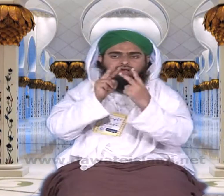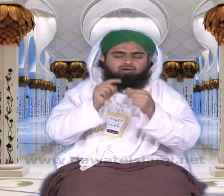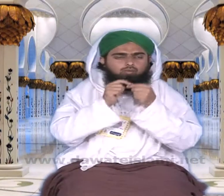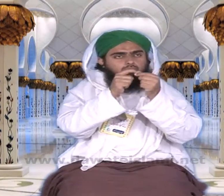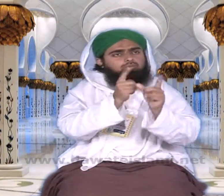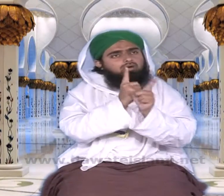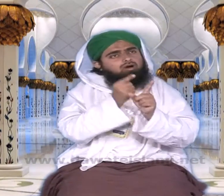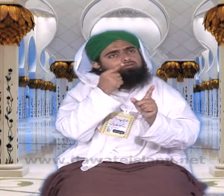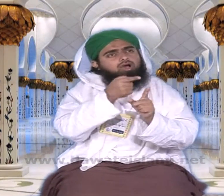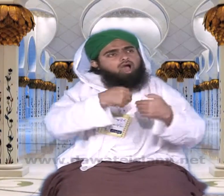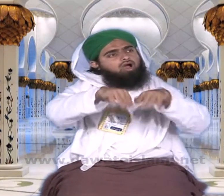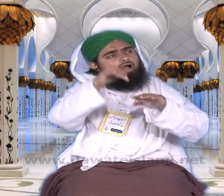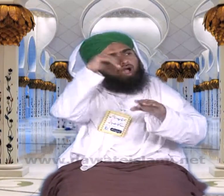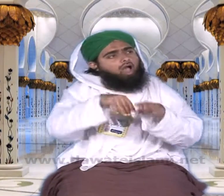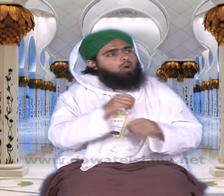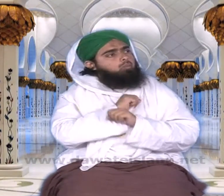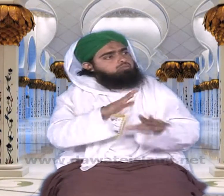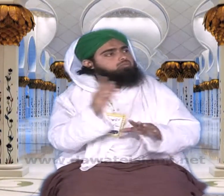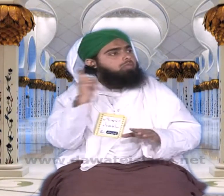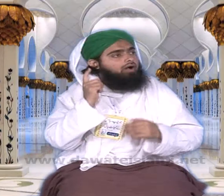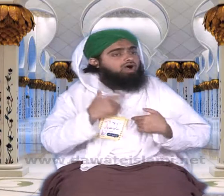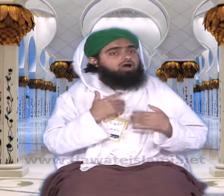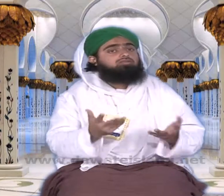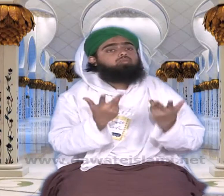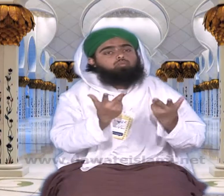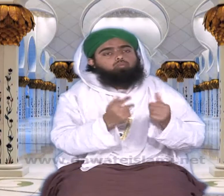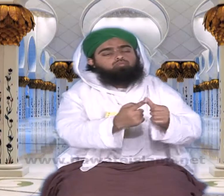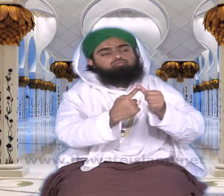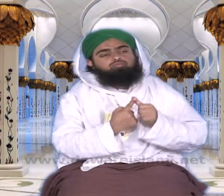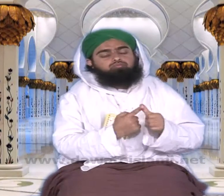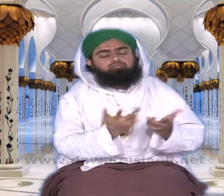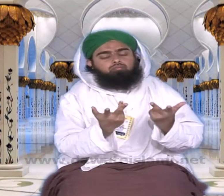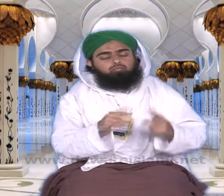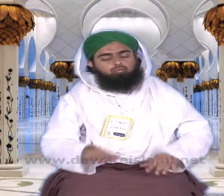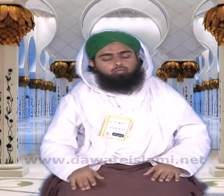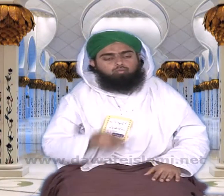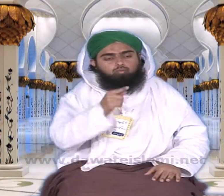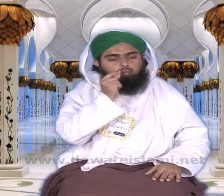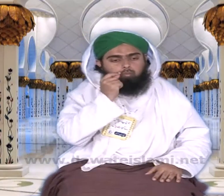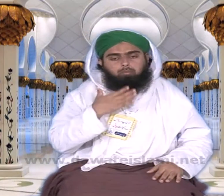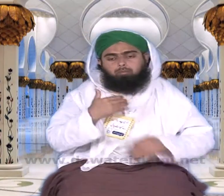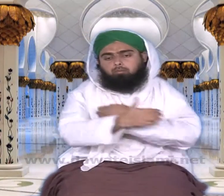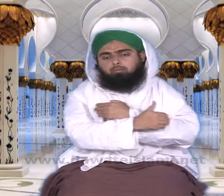پوچھا بھائی تیری قبر میں آواز کیسی تو بھائی نے بتایا کہ بھائی